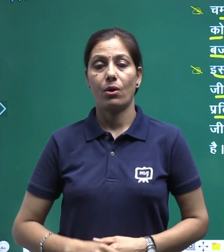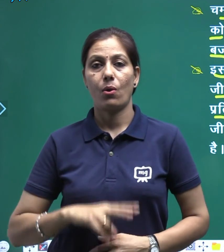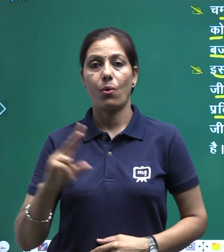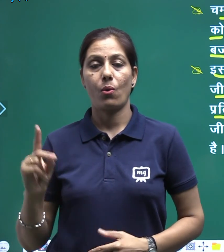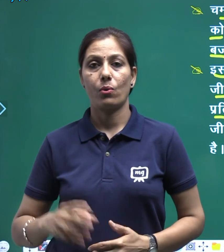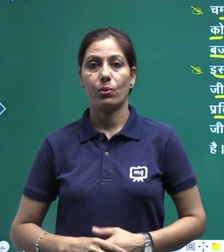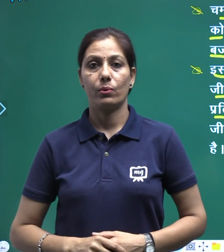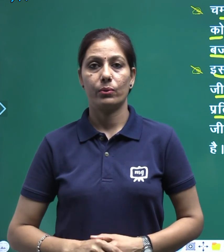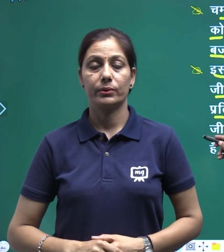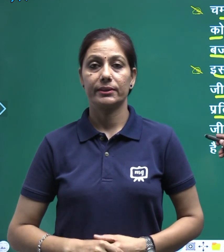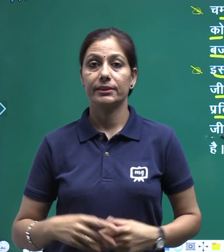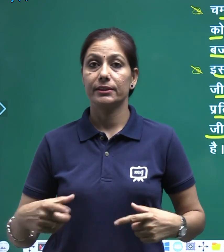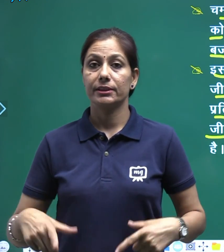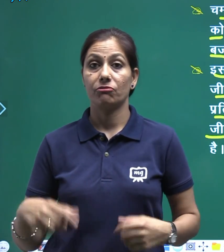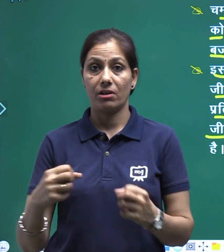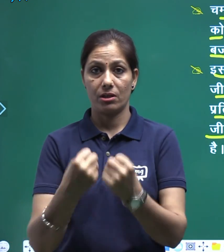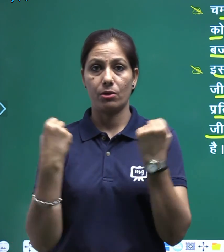और जीवट को